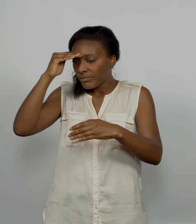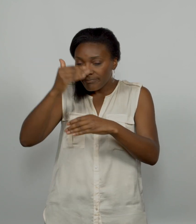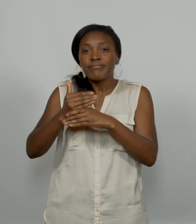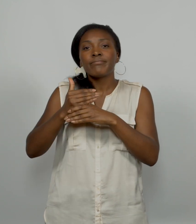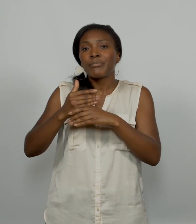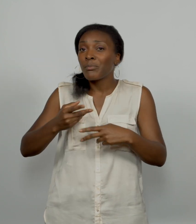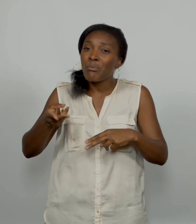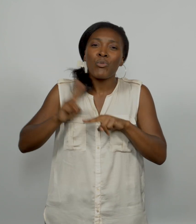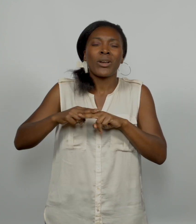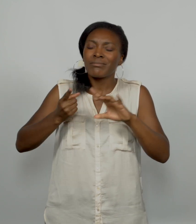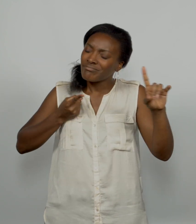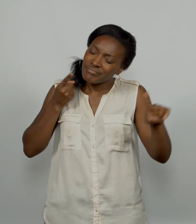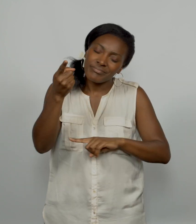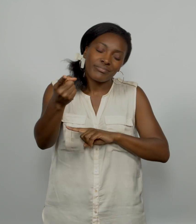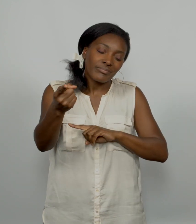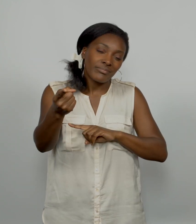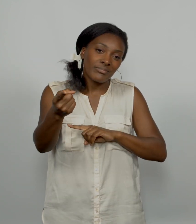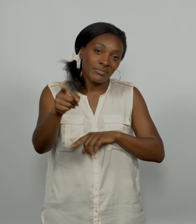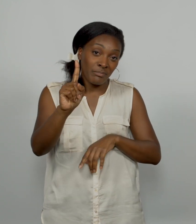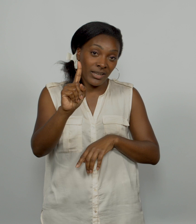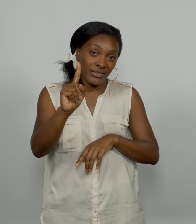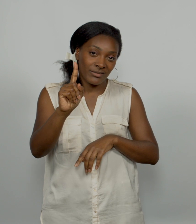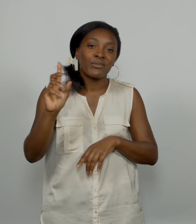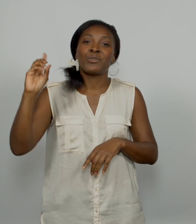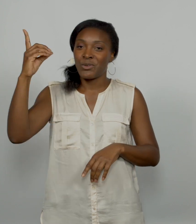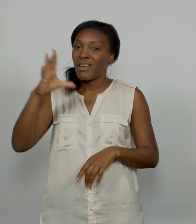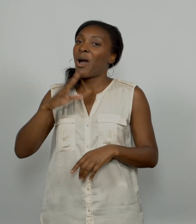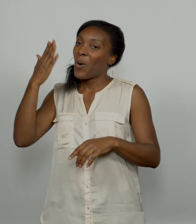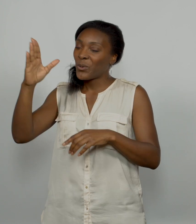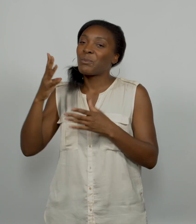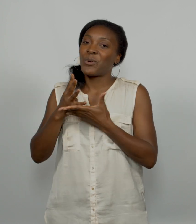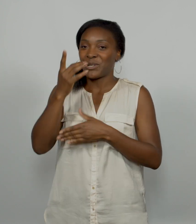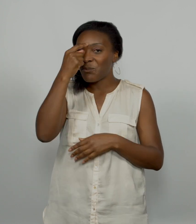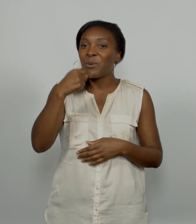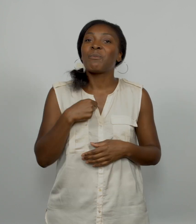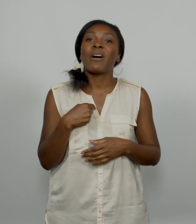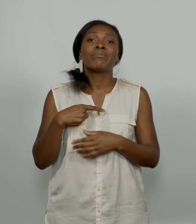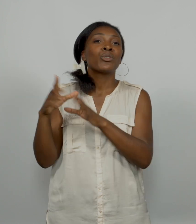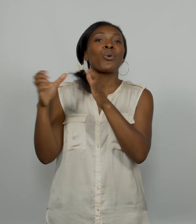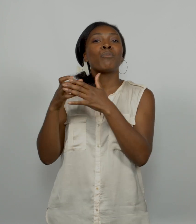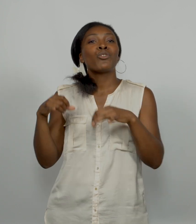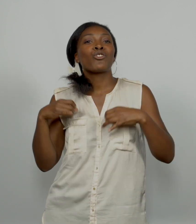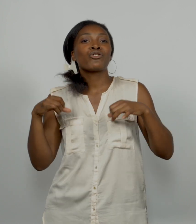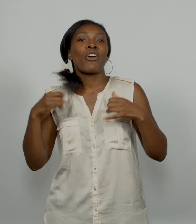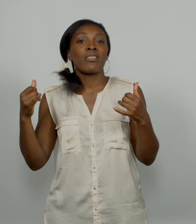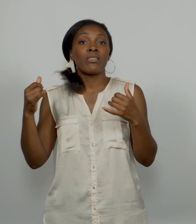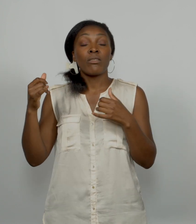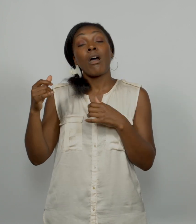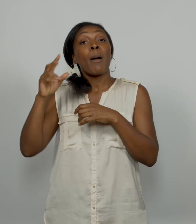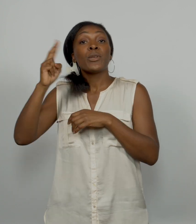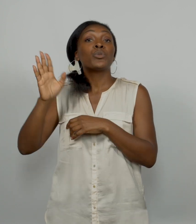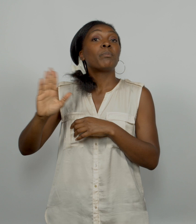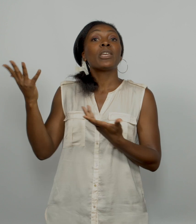toujours. Mais Dieu, lui, il avait un autre projet pour moi. Il a mis Hyacinthe et un de ses amis sur ma route. Ils